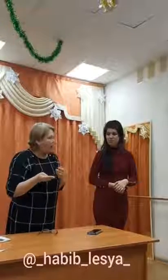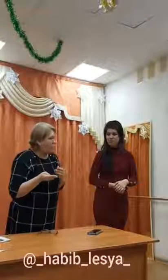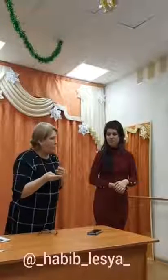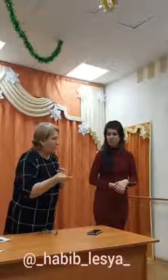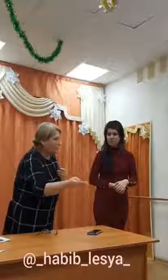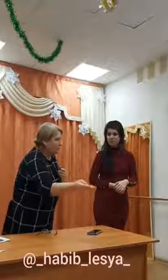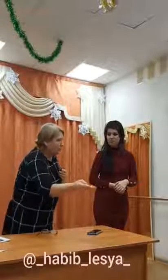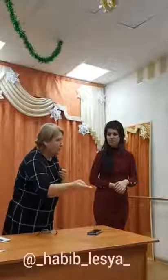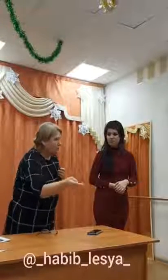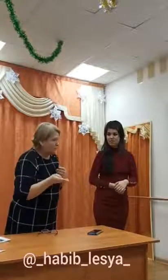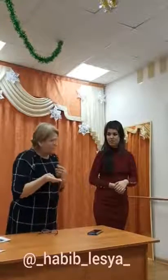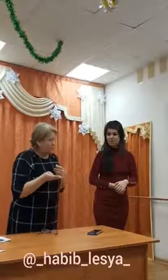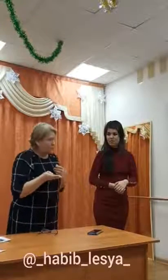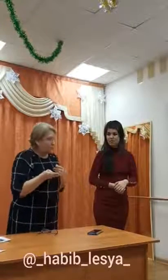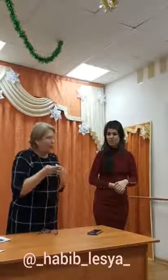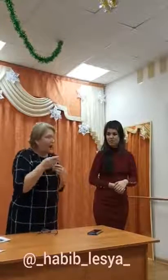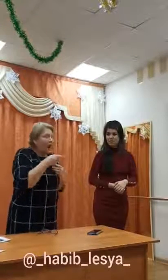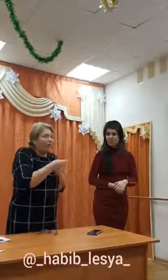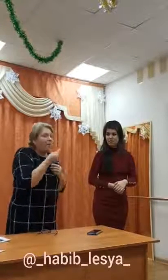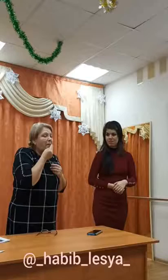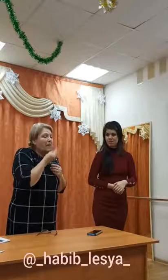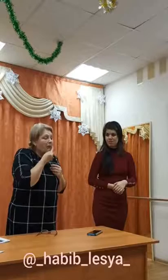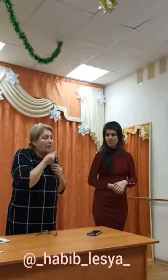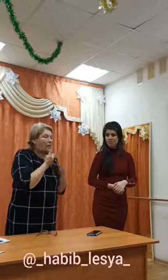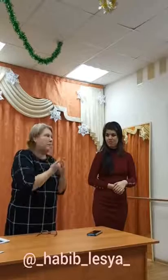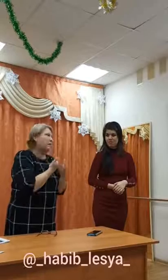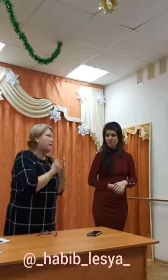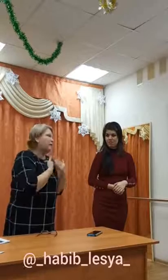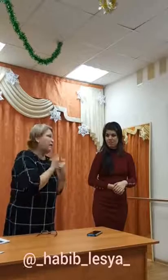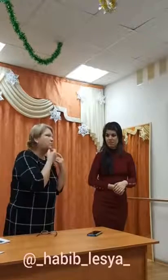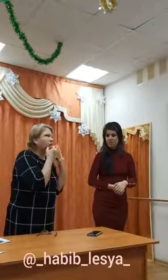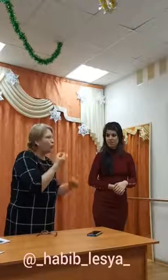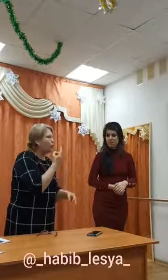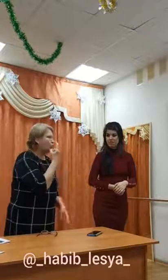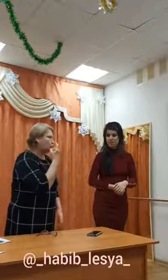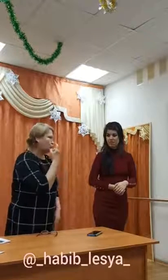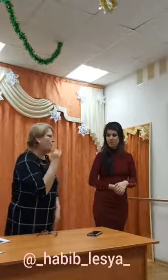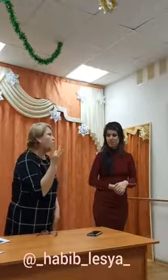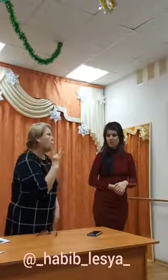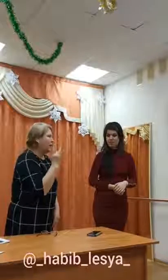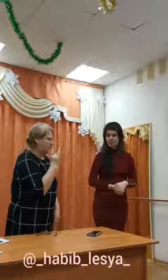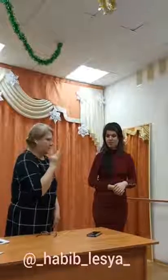карту, а там поела, например, я вам скажу, 100 рублей.